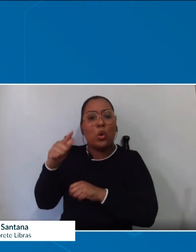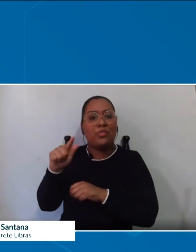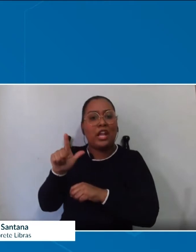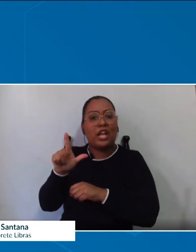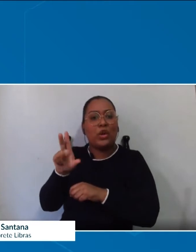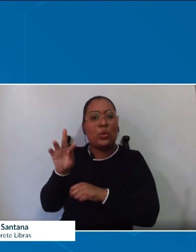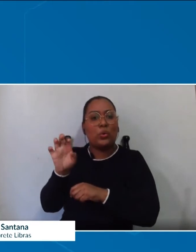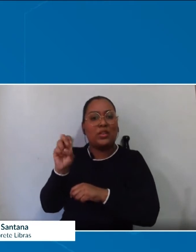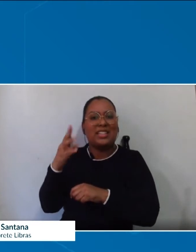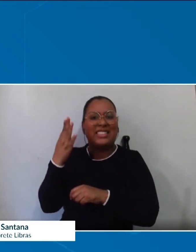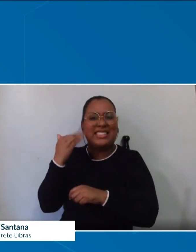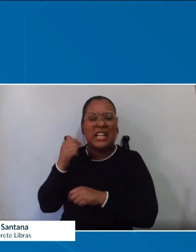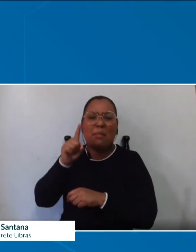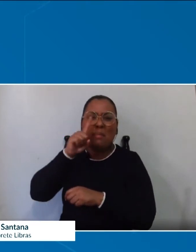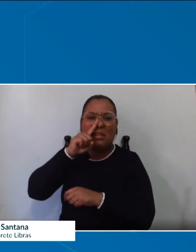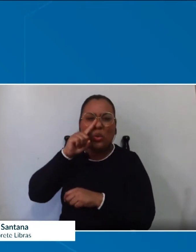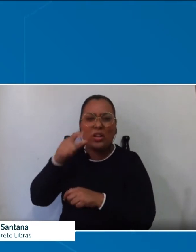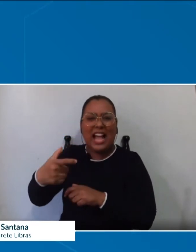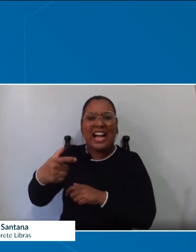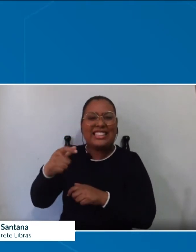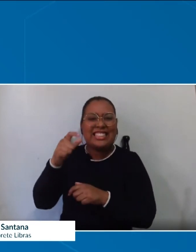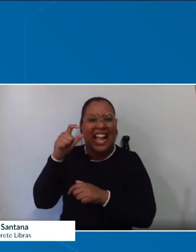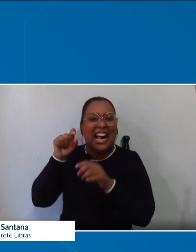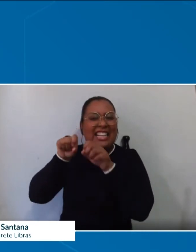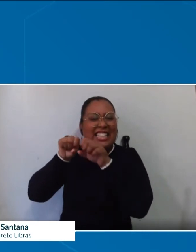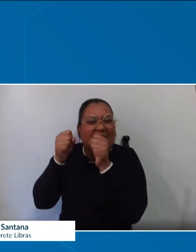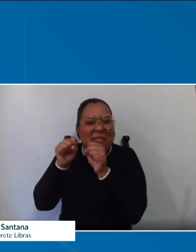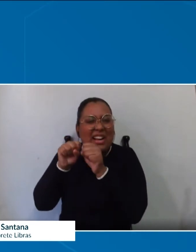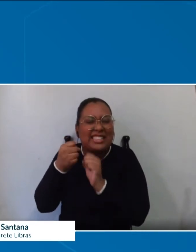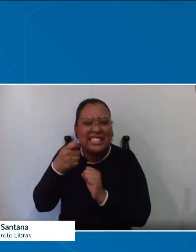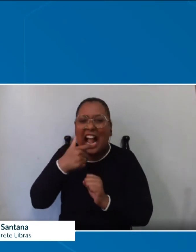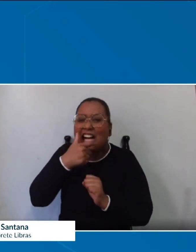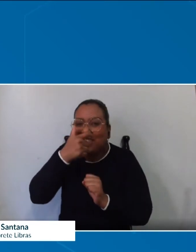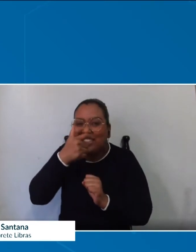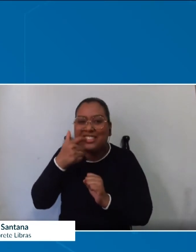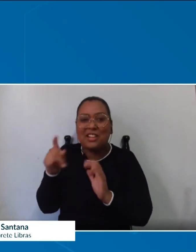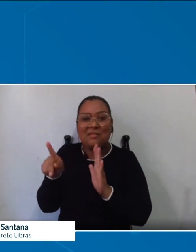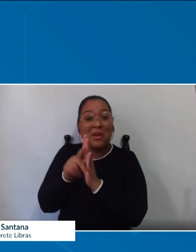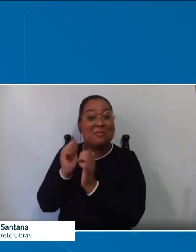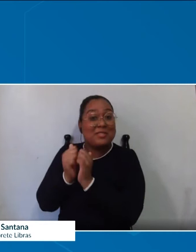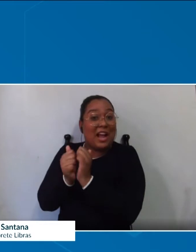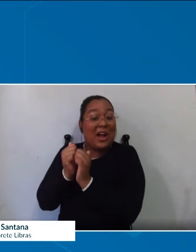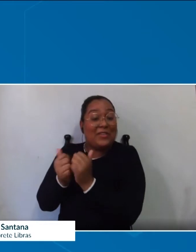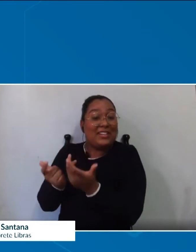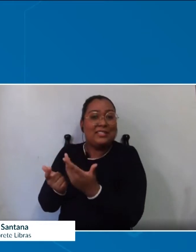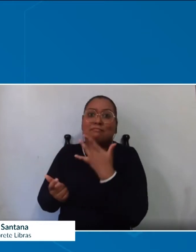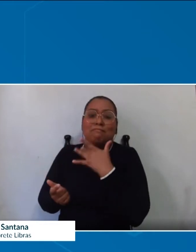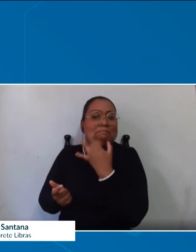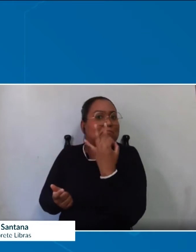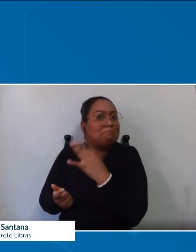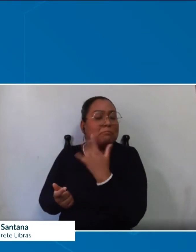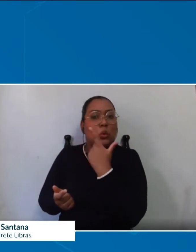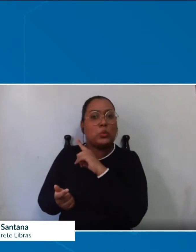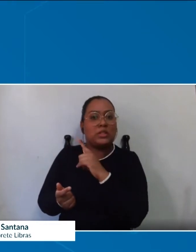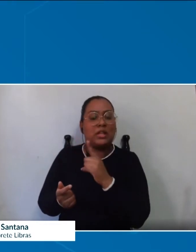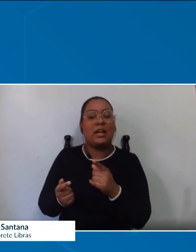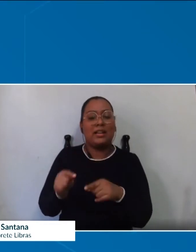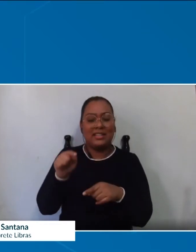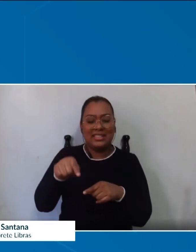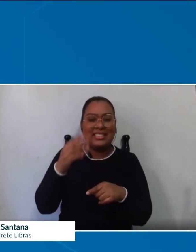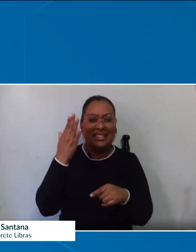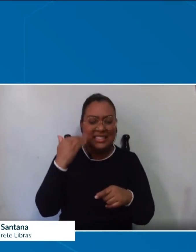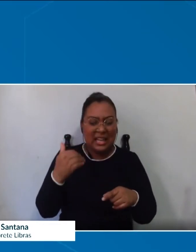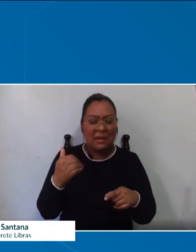snacks, que são esses biscoitinhos que a gente vê muito de milho, a gente fez de arroz, que funciona super bem. Nós pegamos